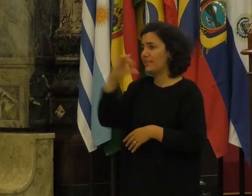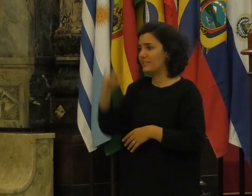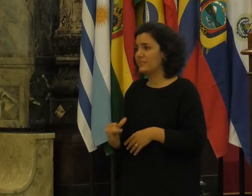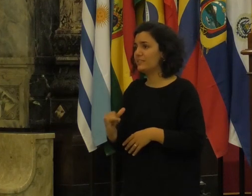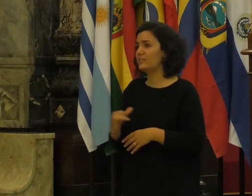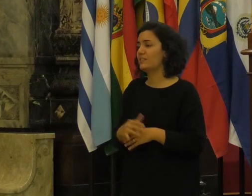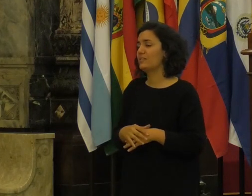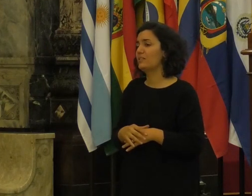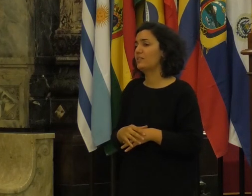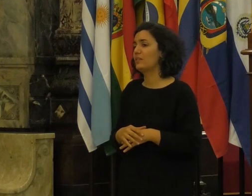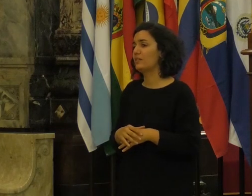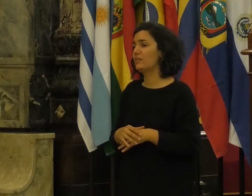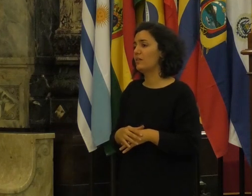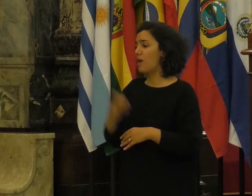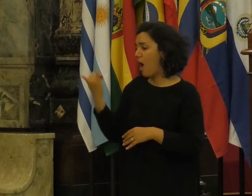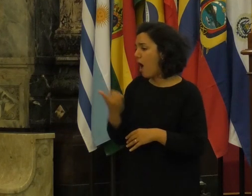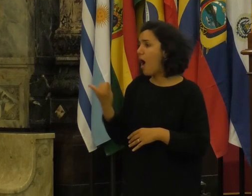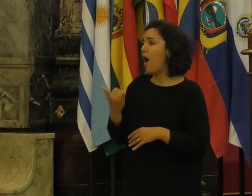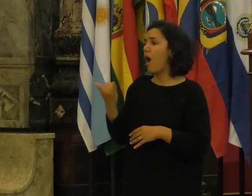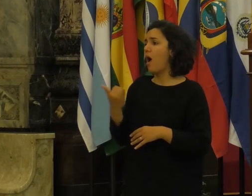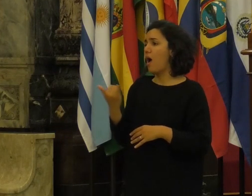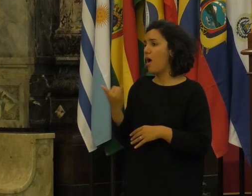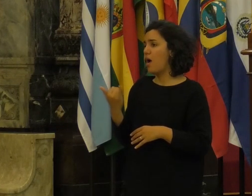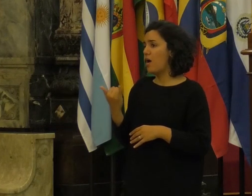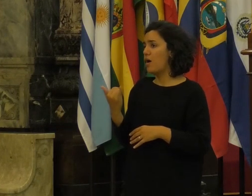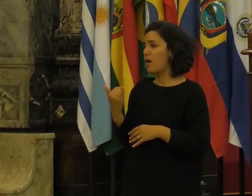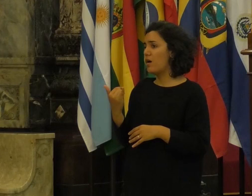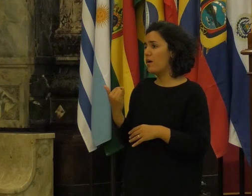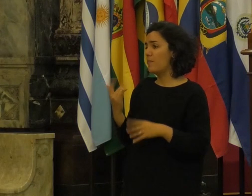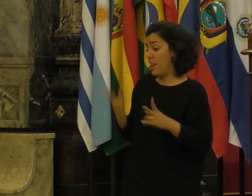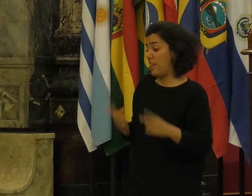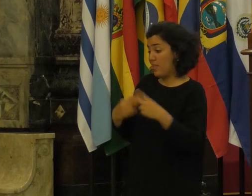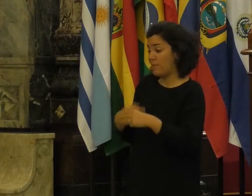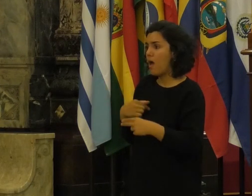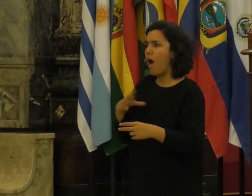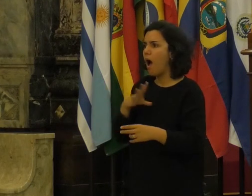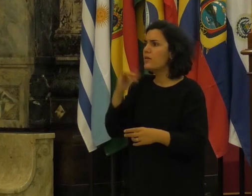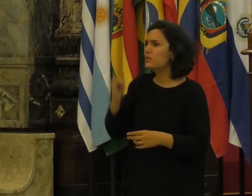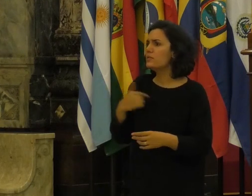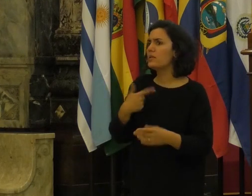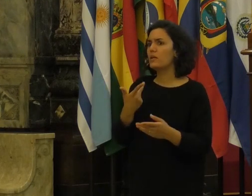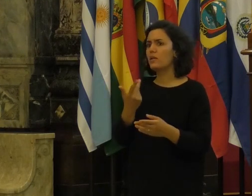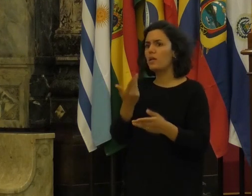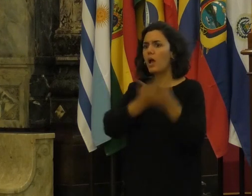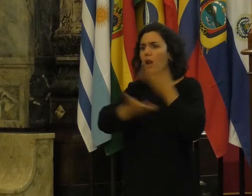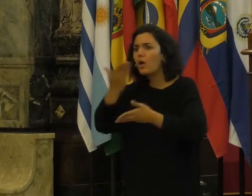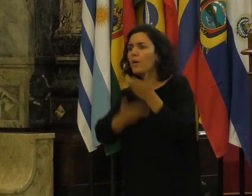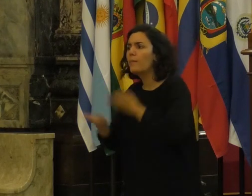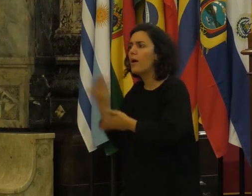tanto, en su determinación, tanta influencia de los